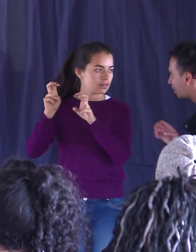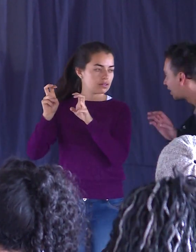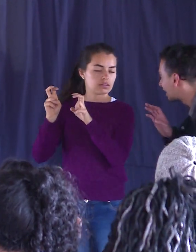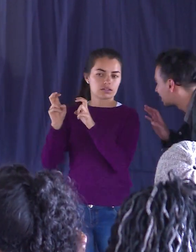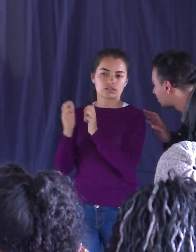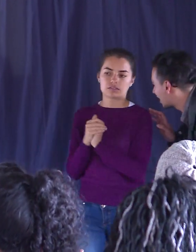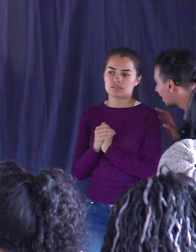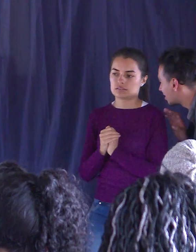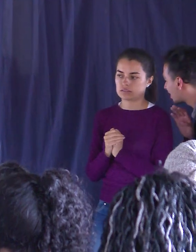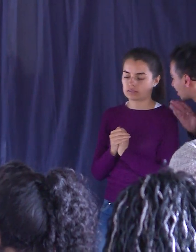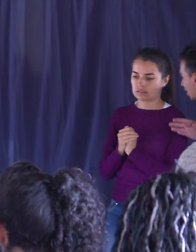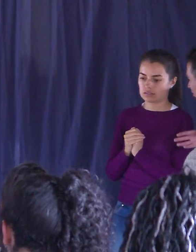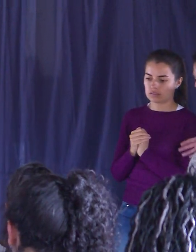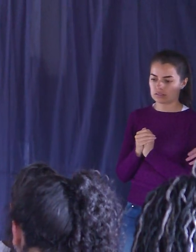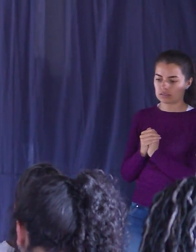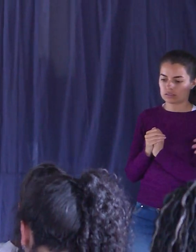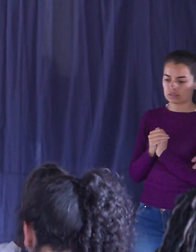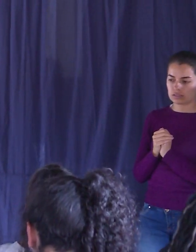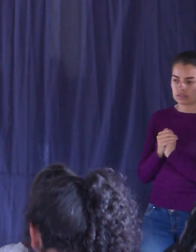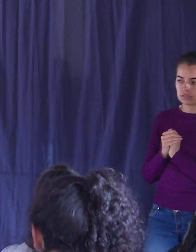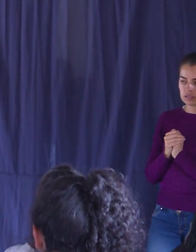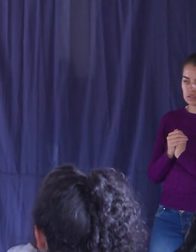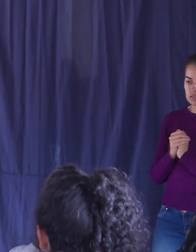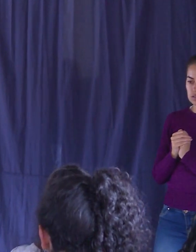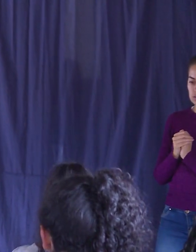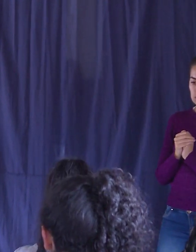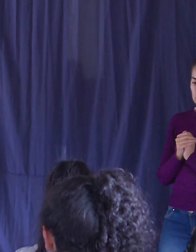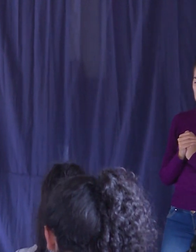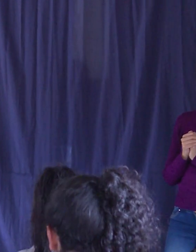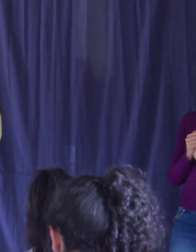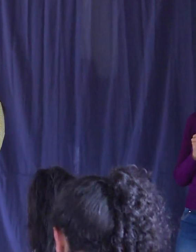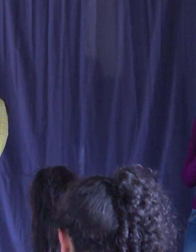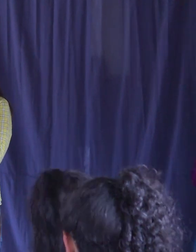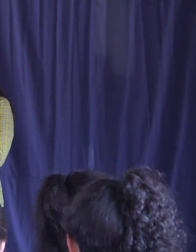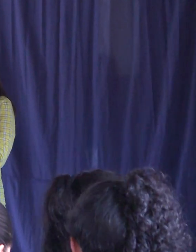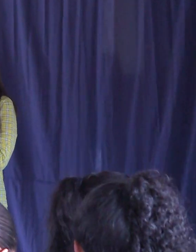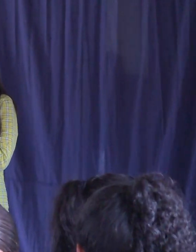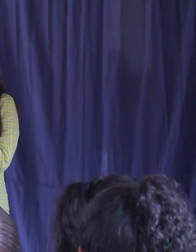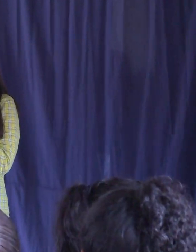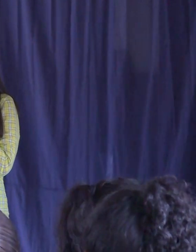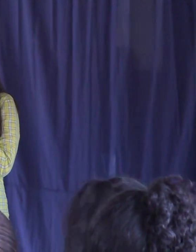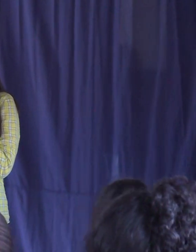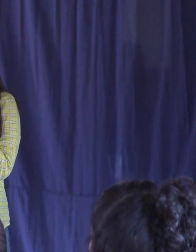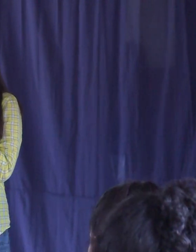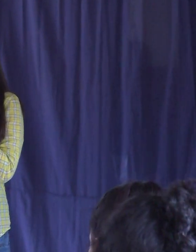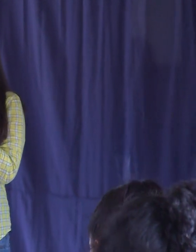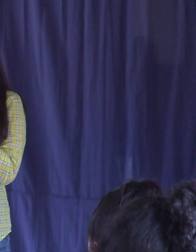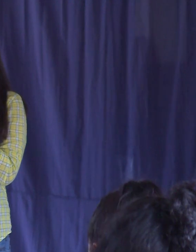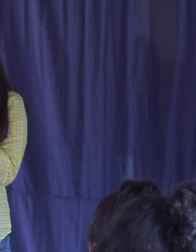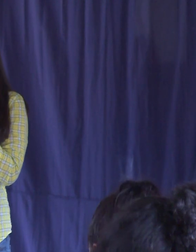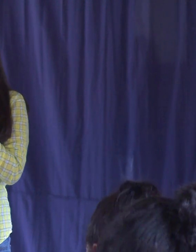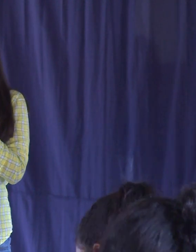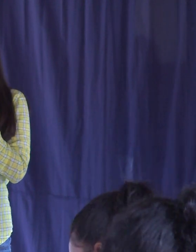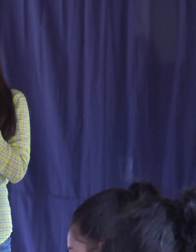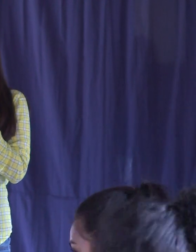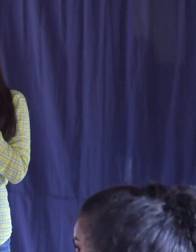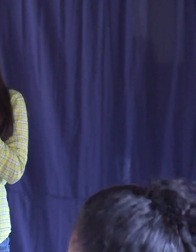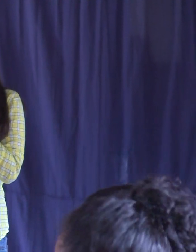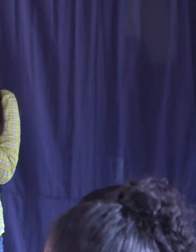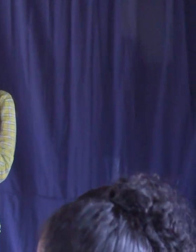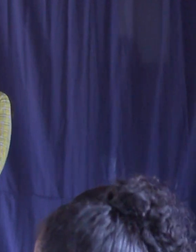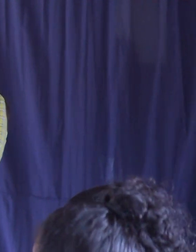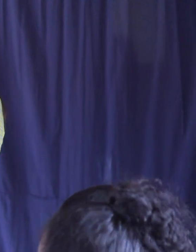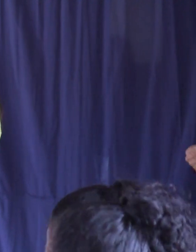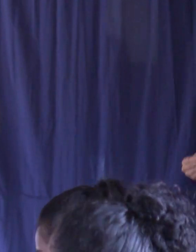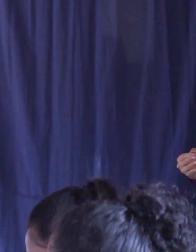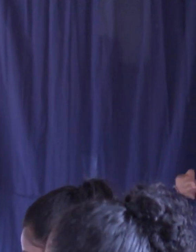ropa cómoda porque vamos a trabajar en huerta, entonces pues que vengan en esa disposición y